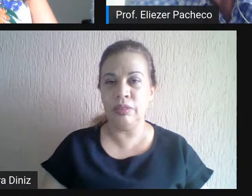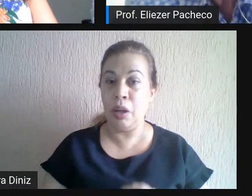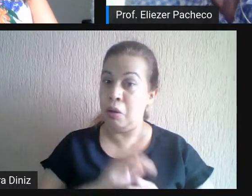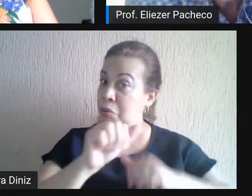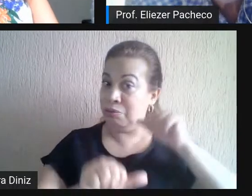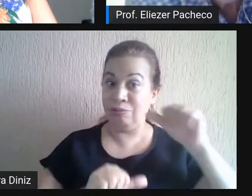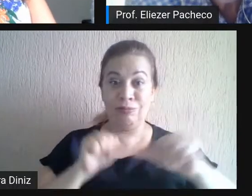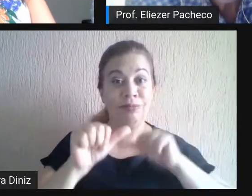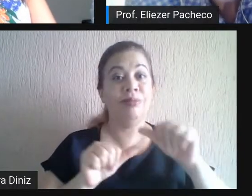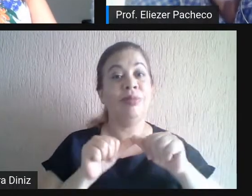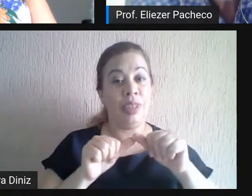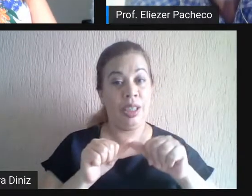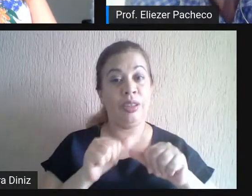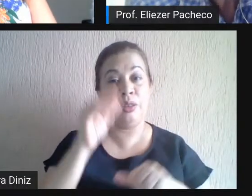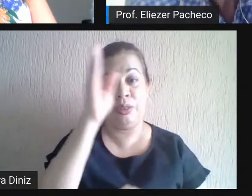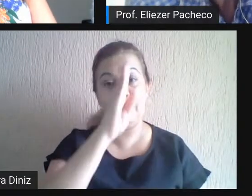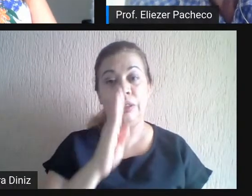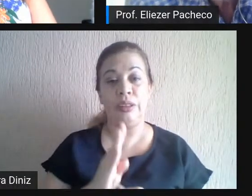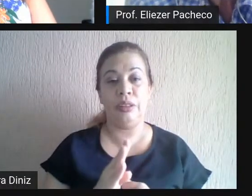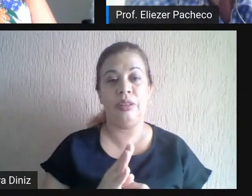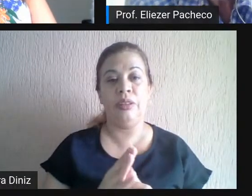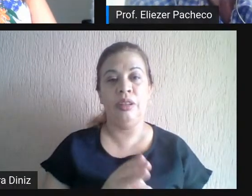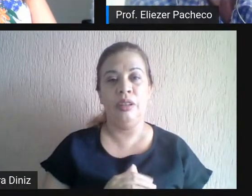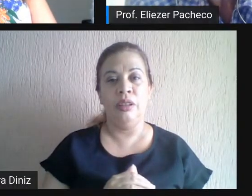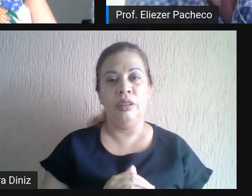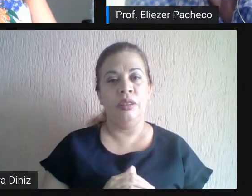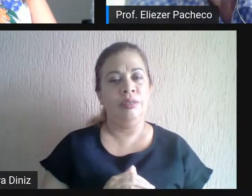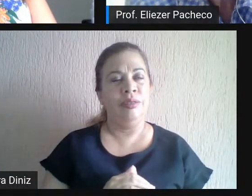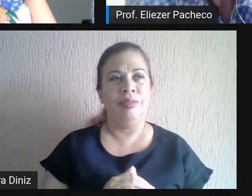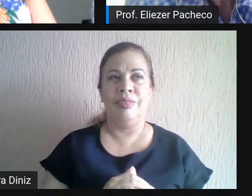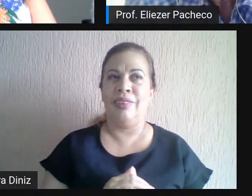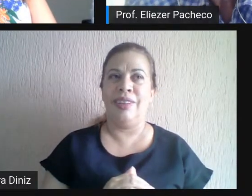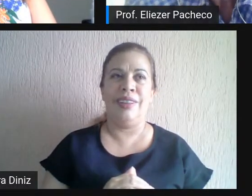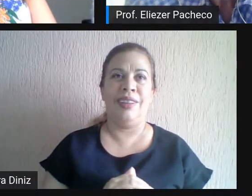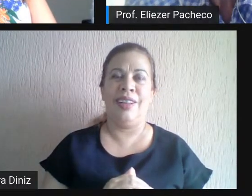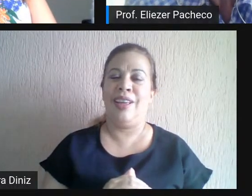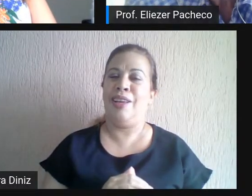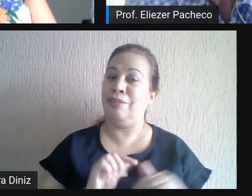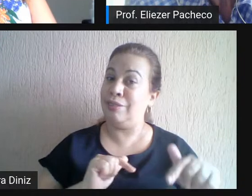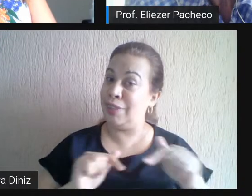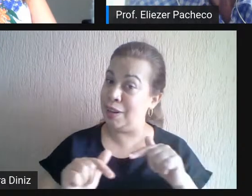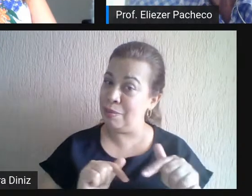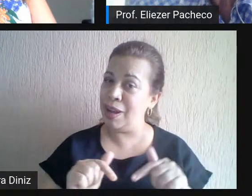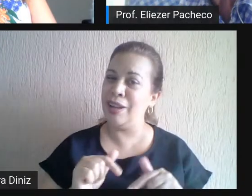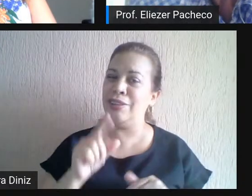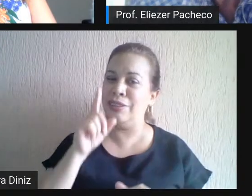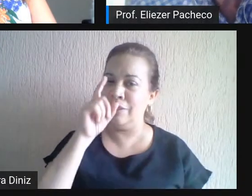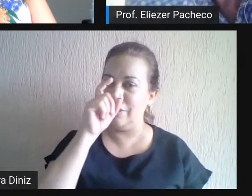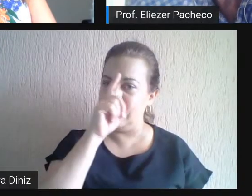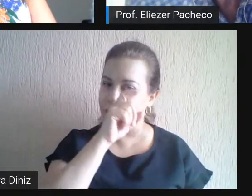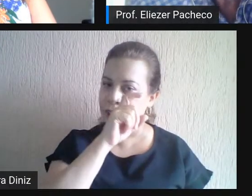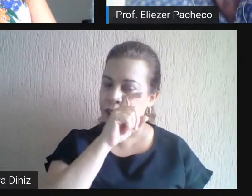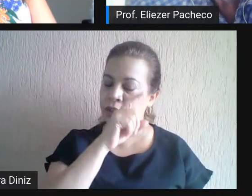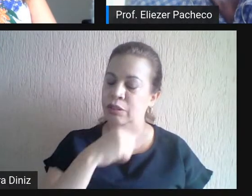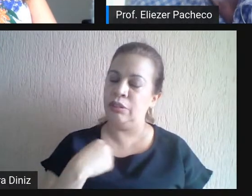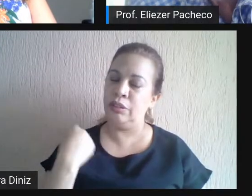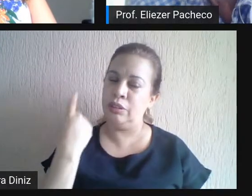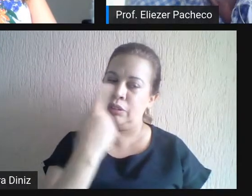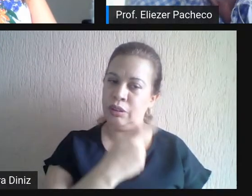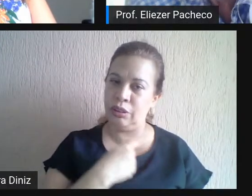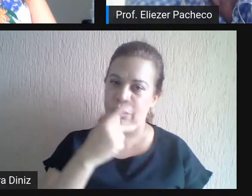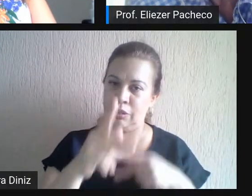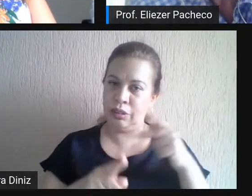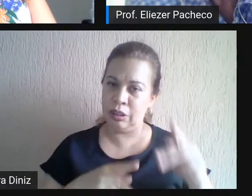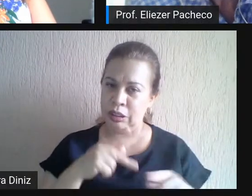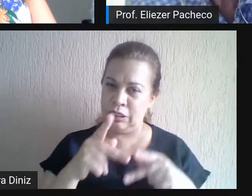revertido em nosso país. Não é uma tarefa fácil, e nossa população vive, de